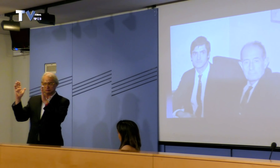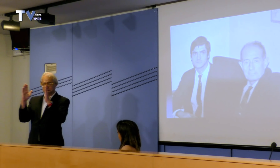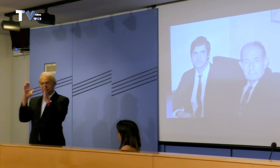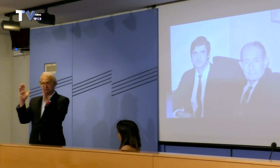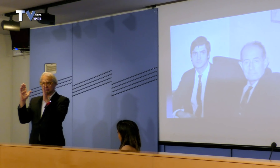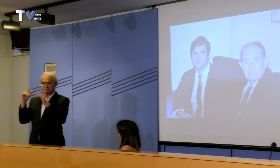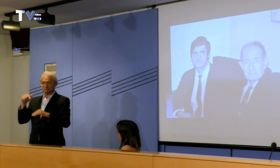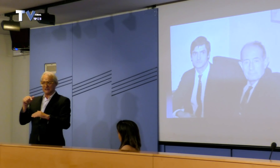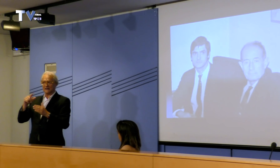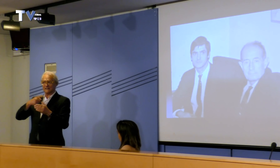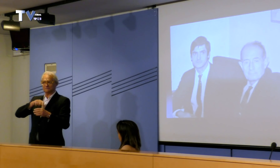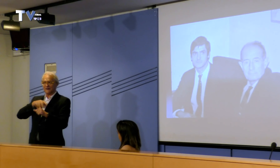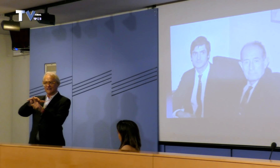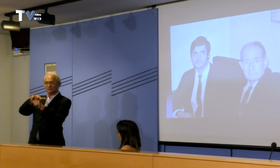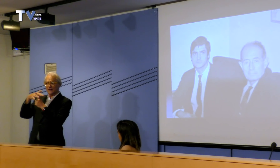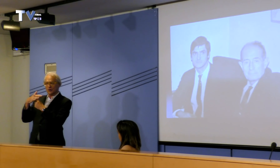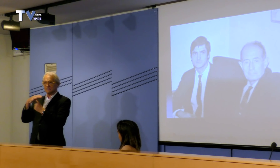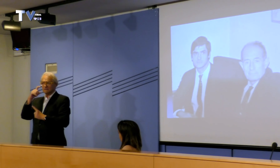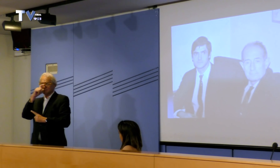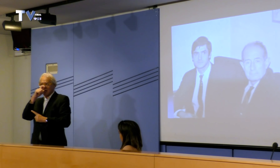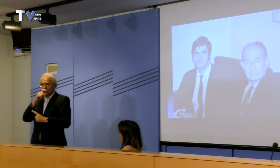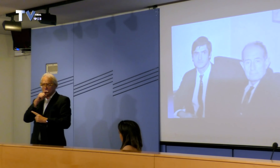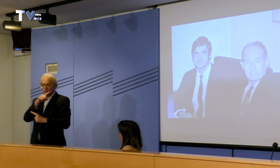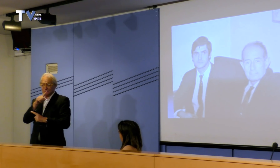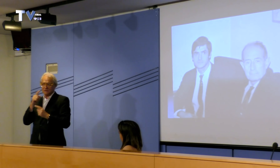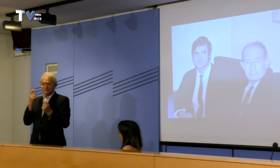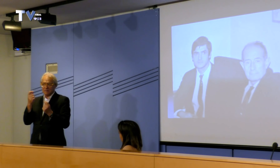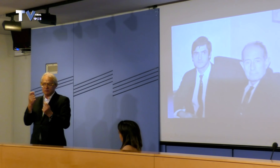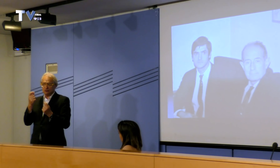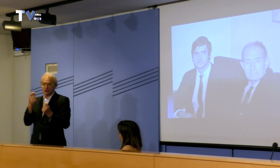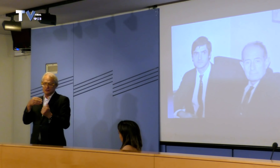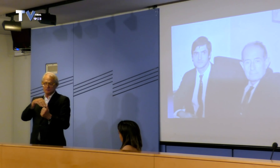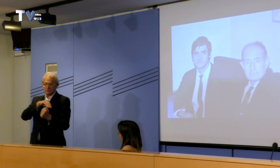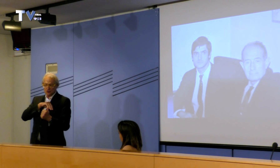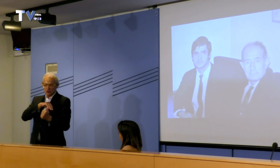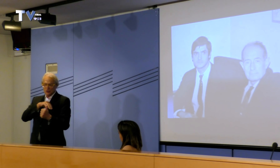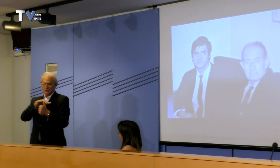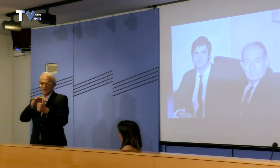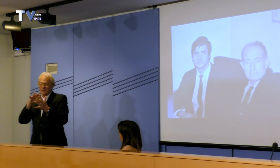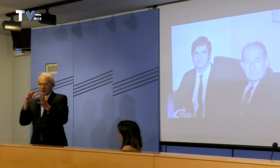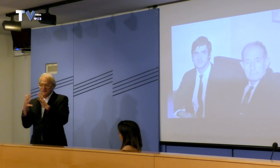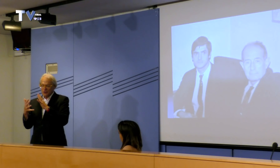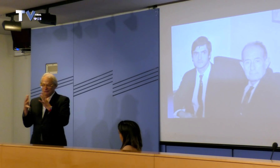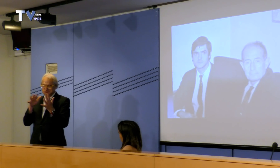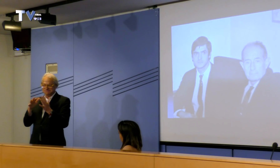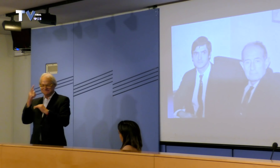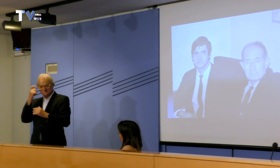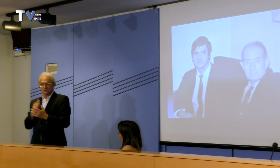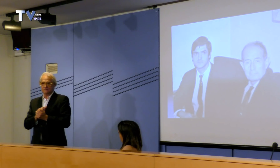1975, més o menys. Estem parlant de la situació a Espanya, acabava de morir, hi havia canvis